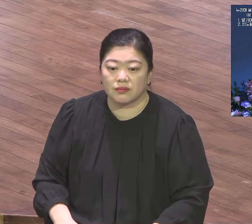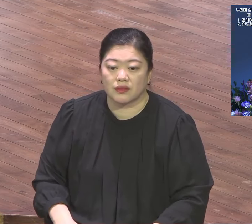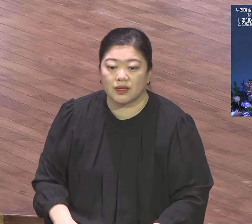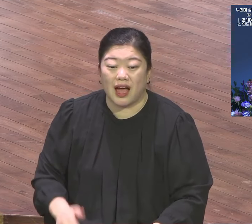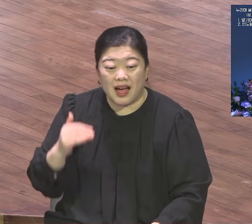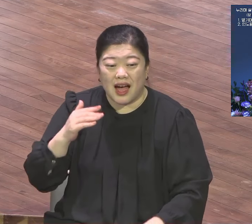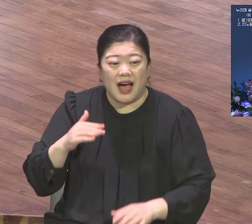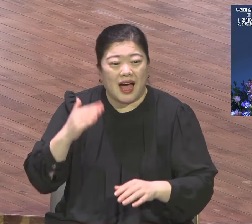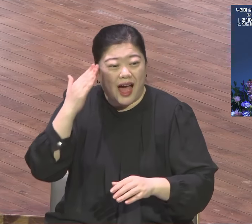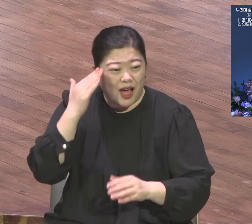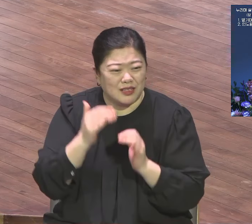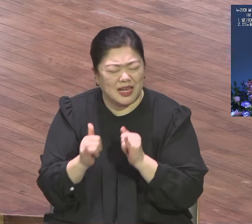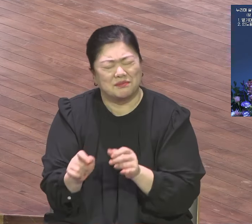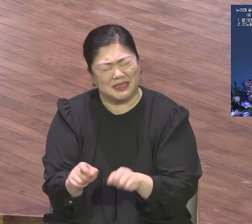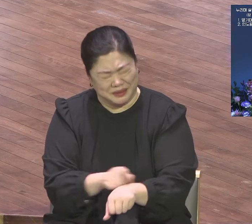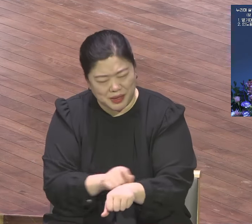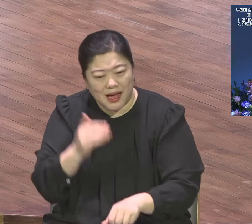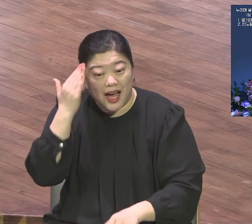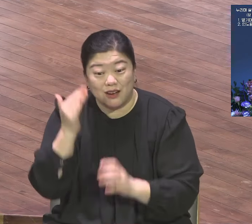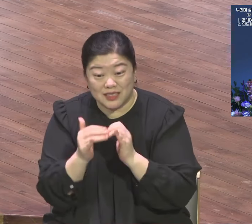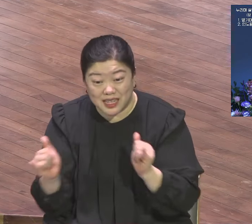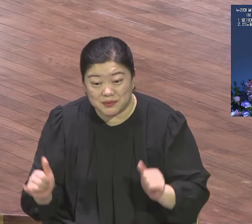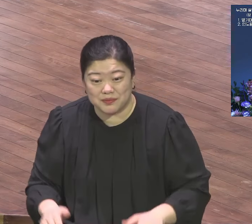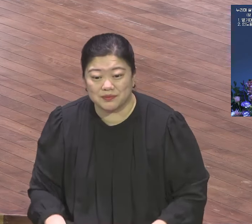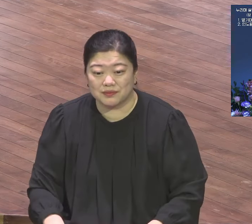말이. 따지 마세요.